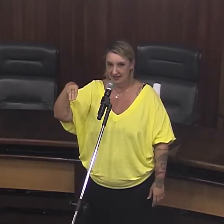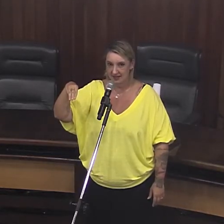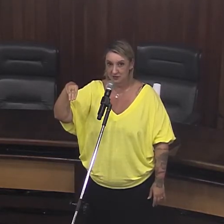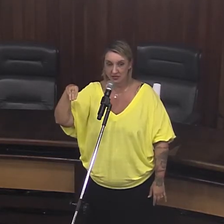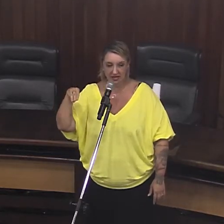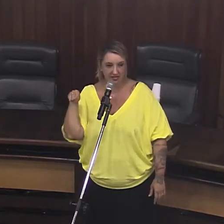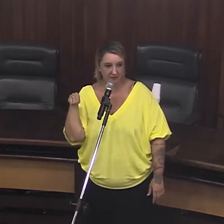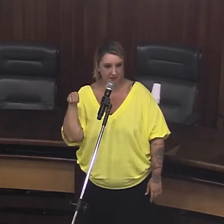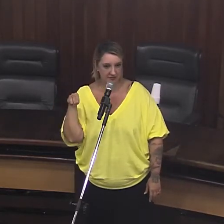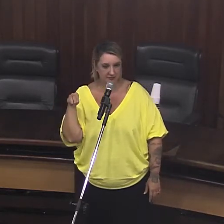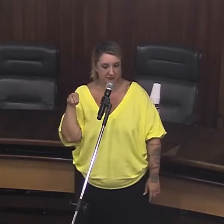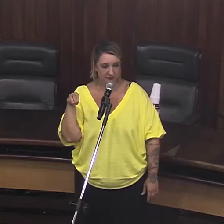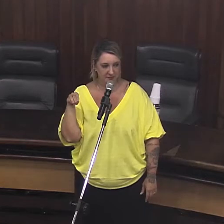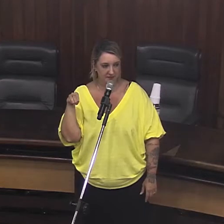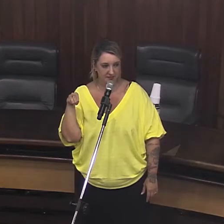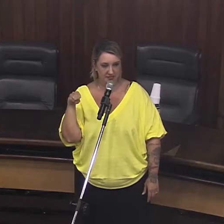Só que aí eu vou ensinar um truque para vocês.